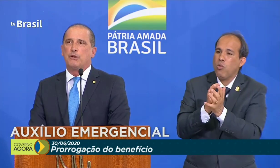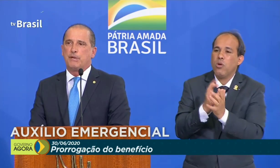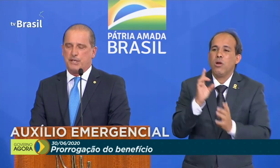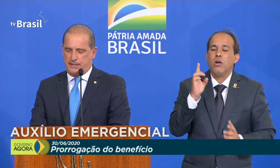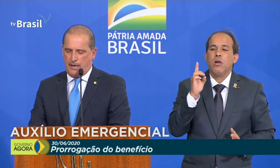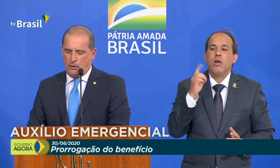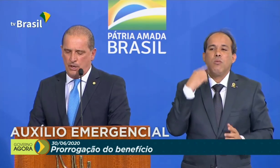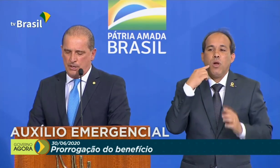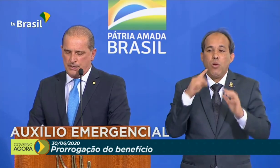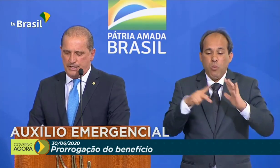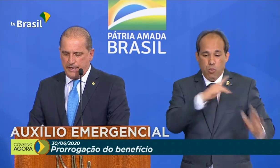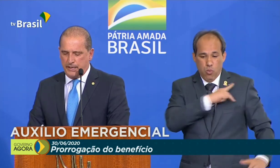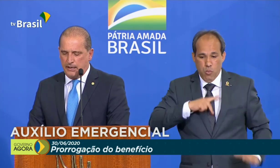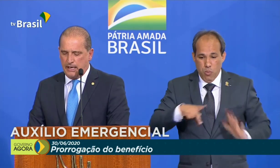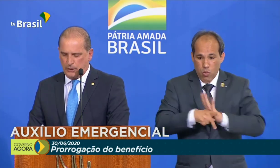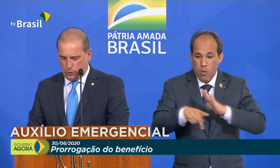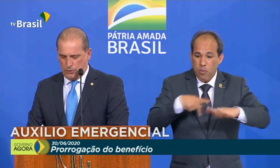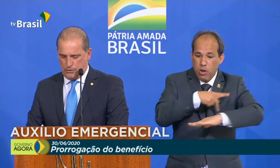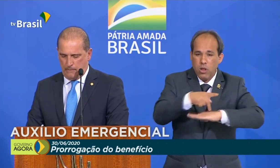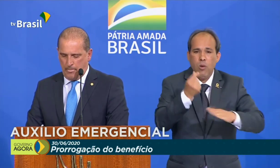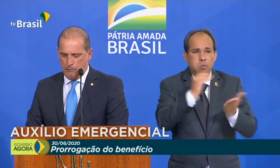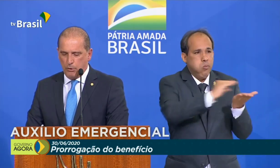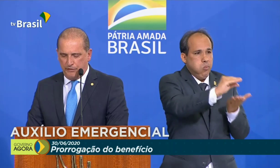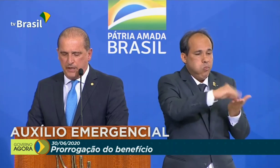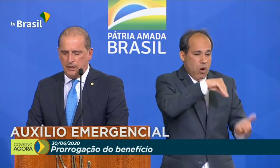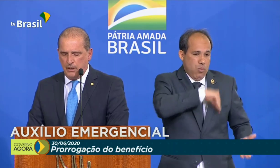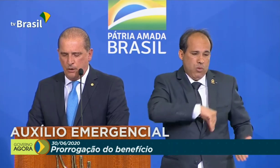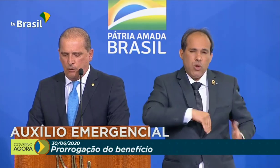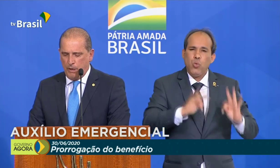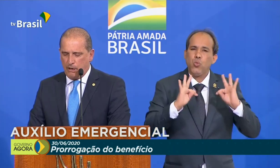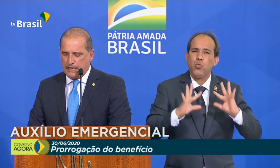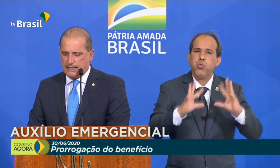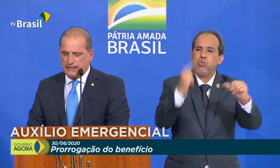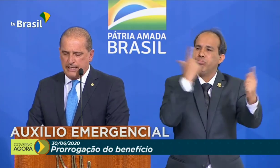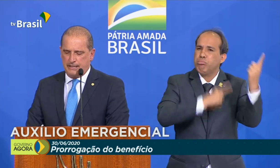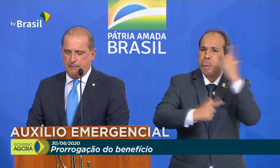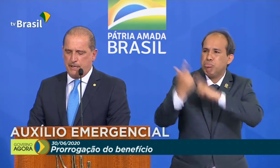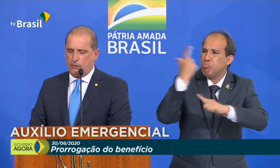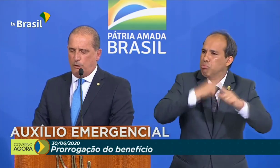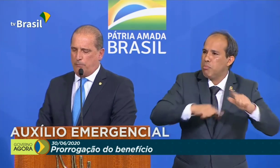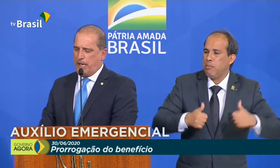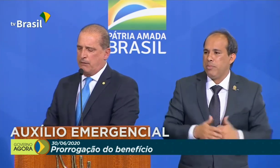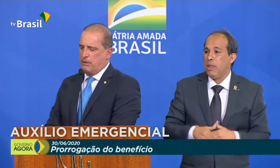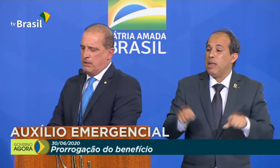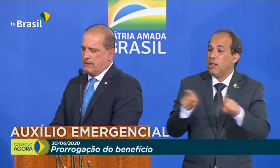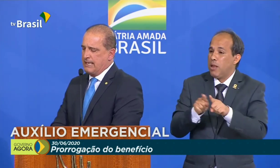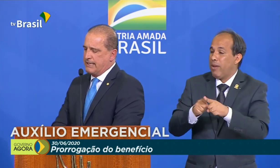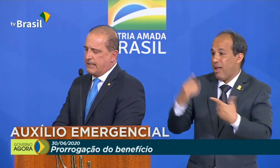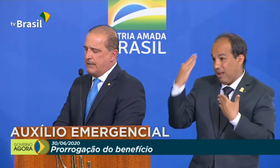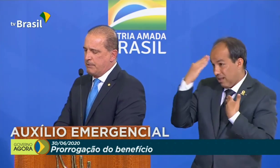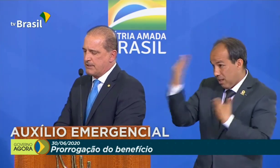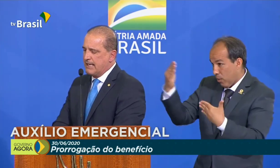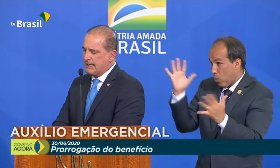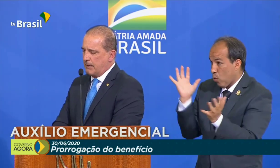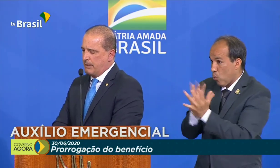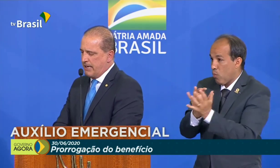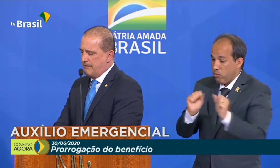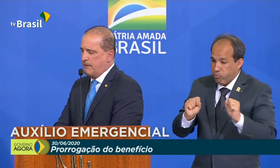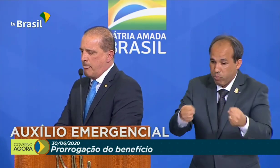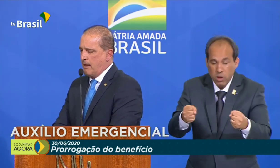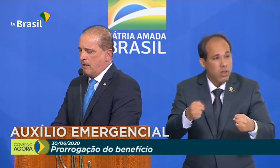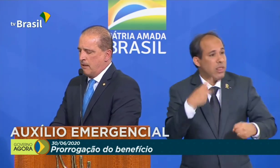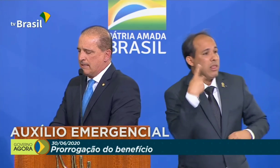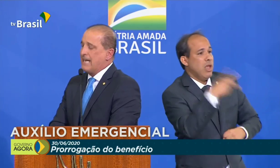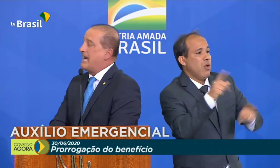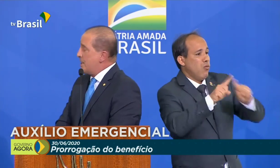que o auxílio emergencial chegue a todos. Por fim, o meu agradecimento ao empenho das equipes da